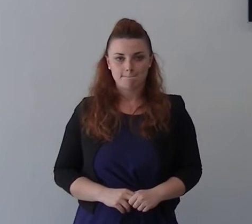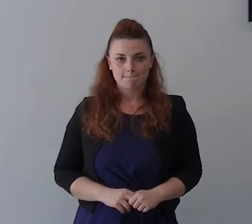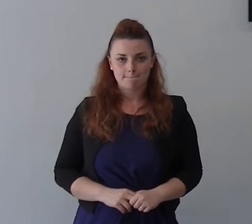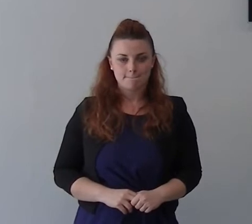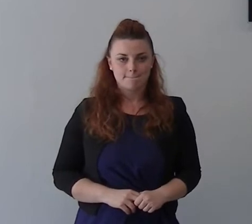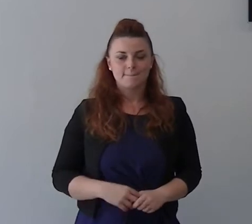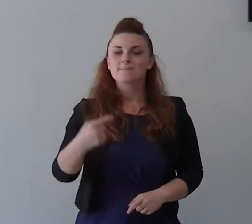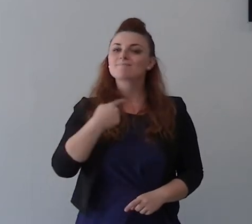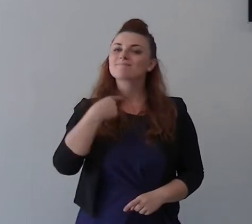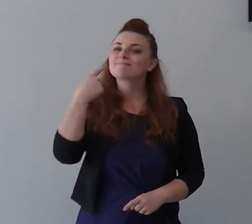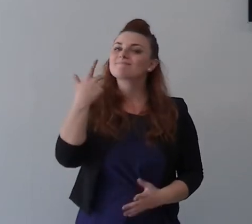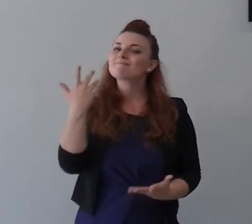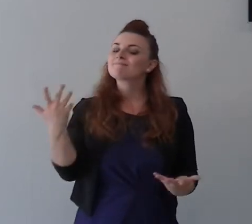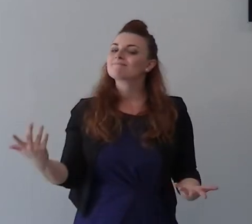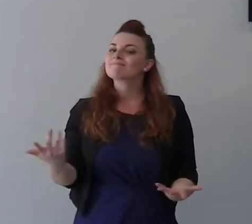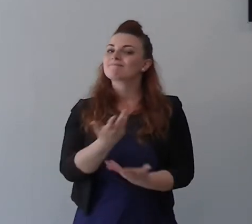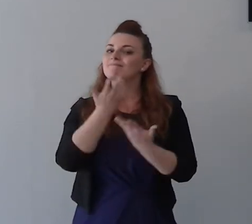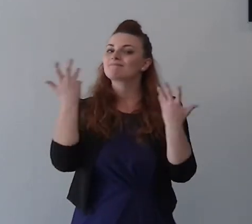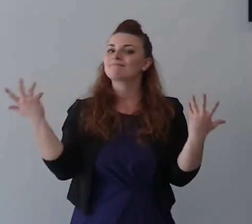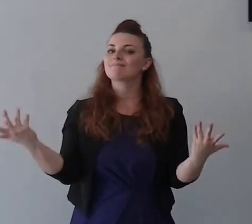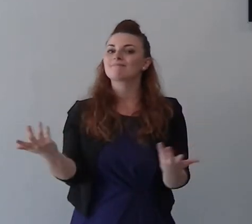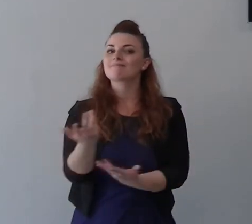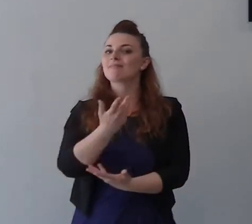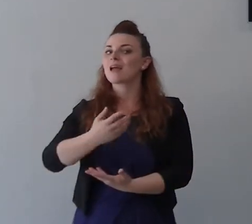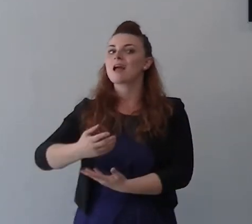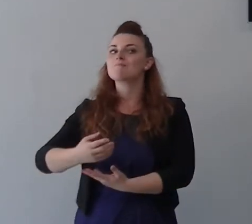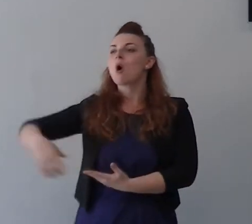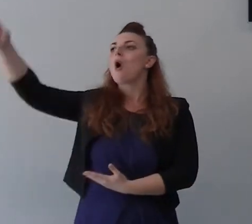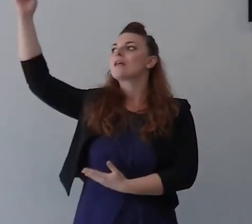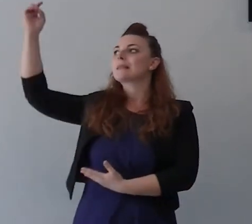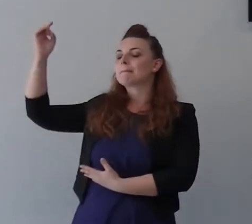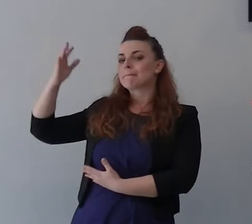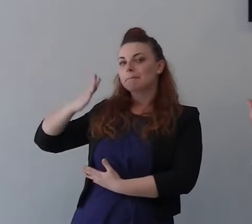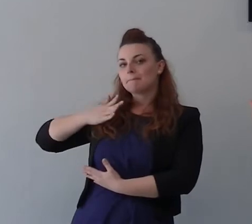Cosa dico quando parlo dello Spirito Santo?